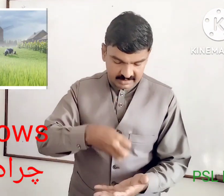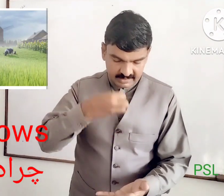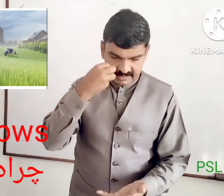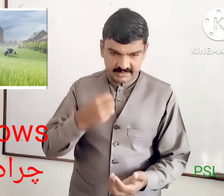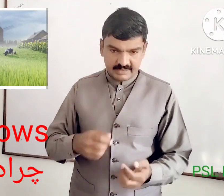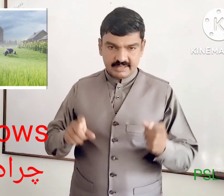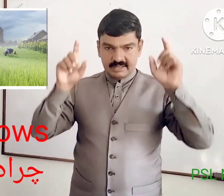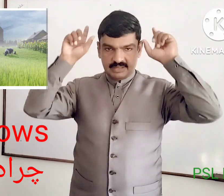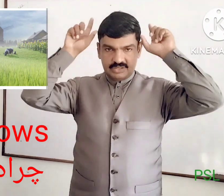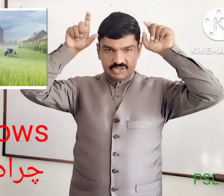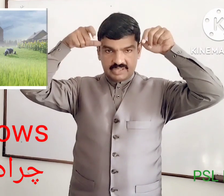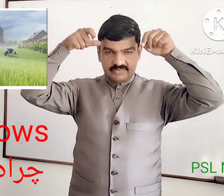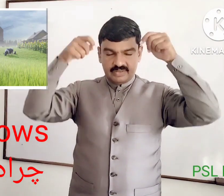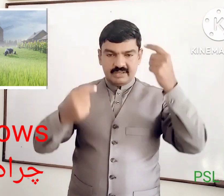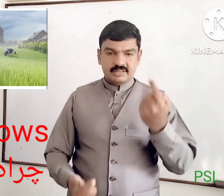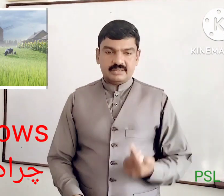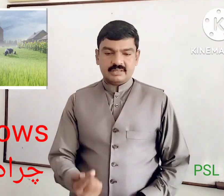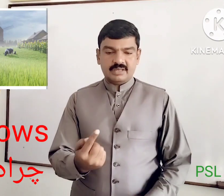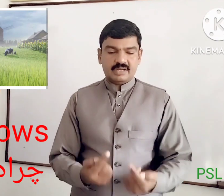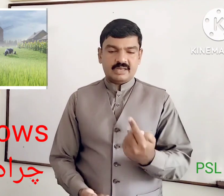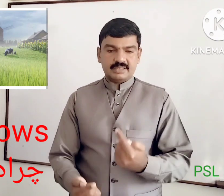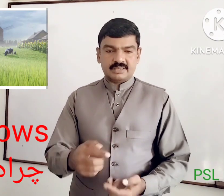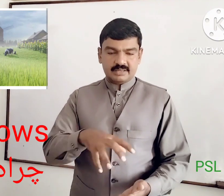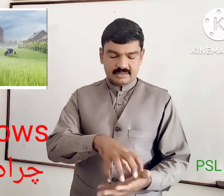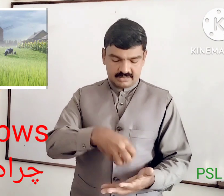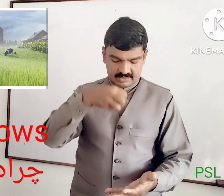का साइन जानवर घास और